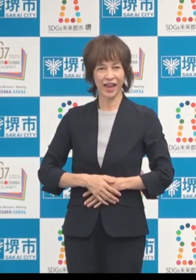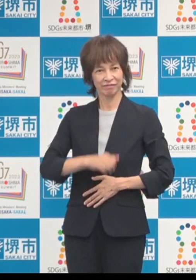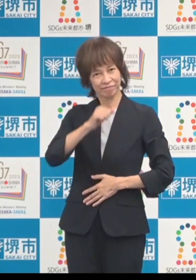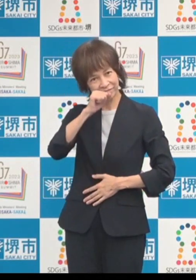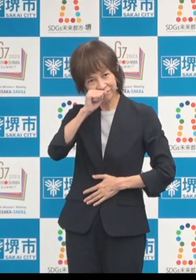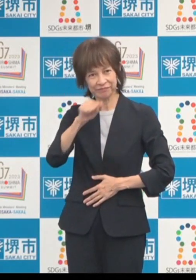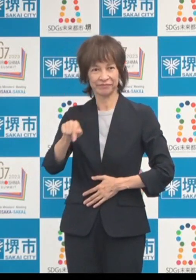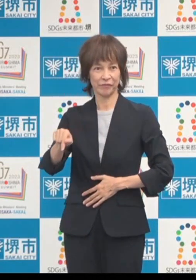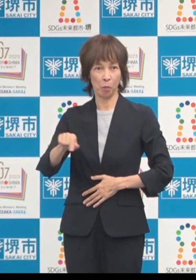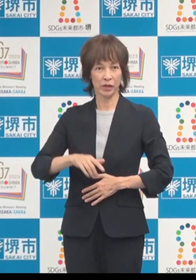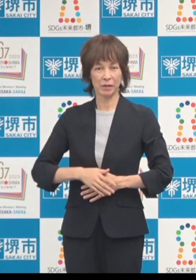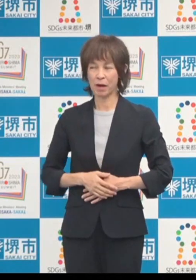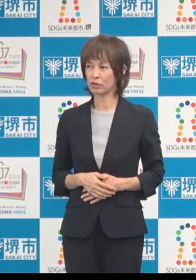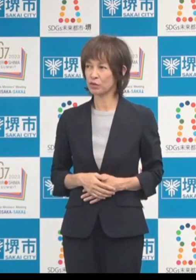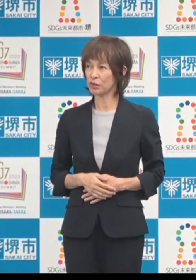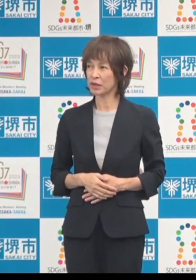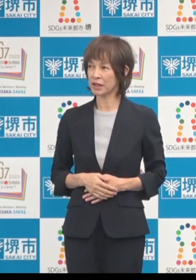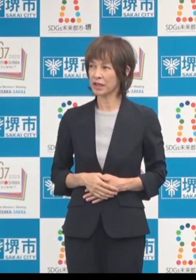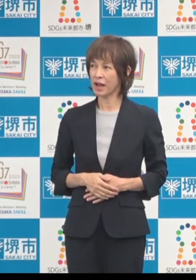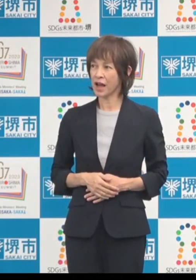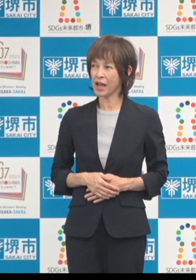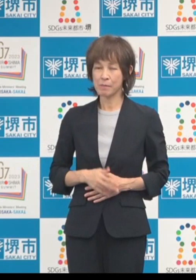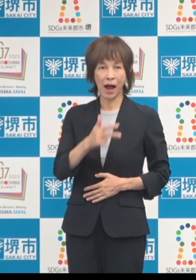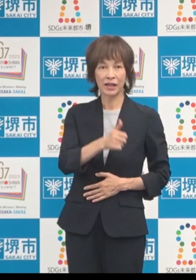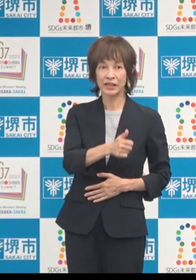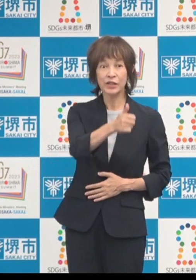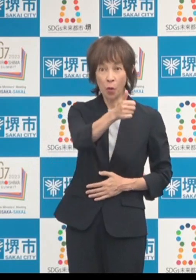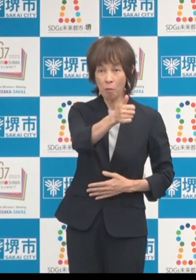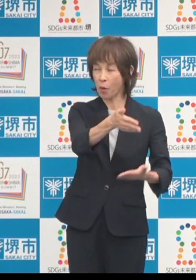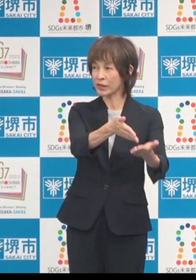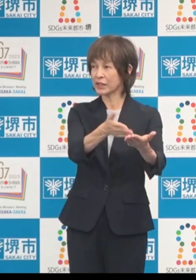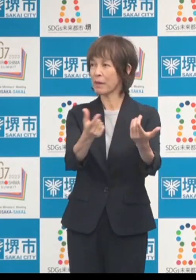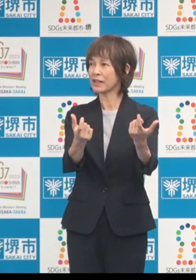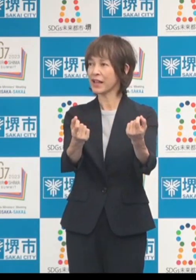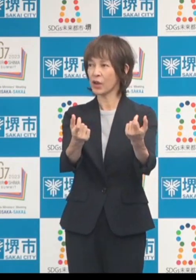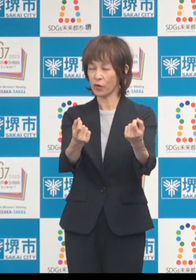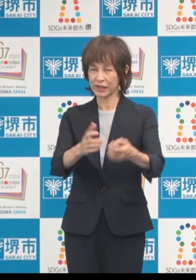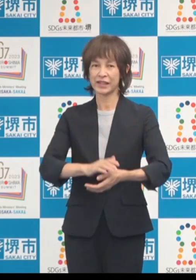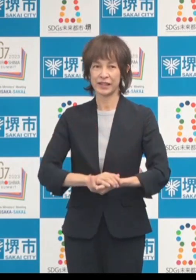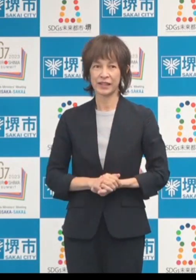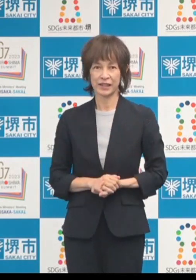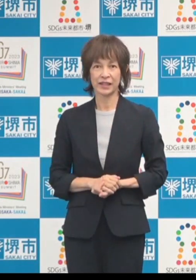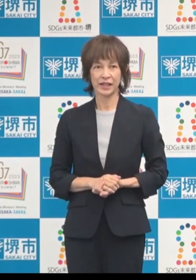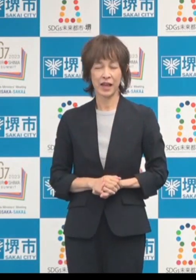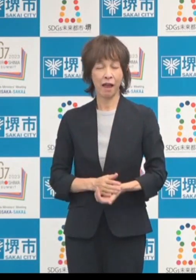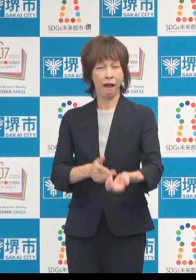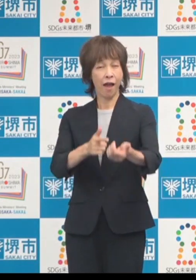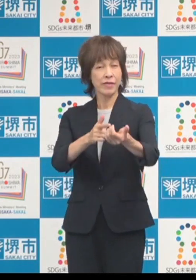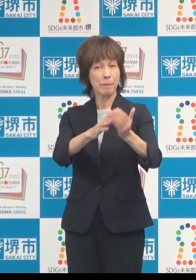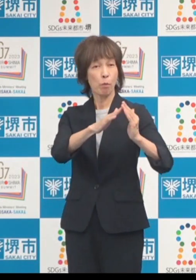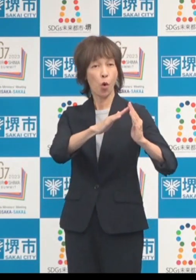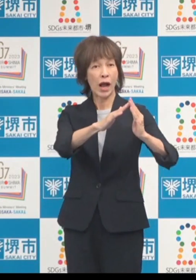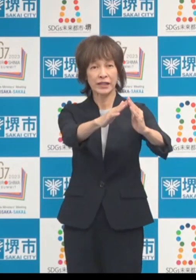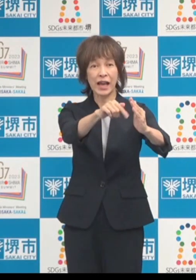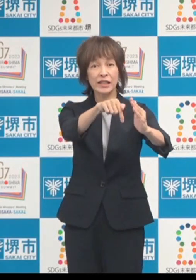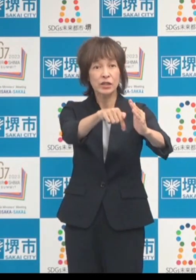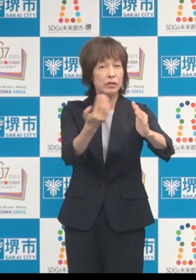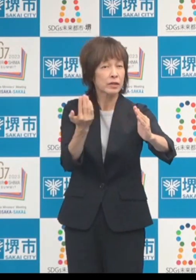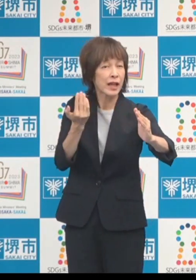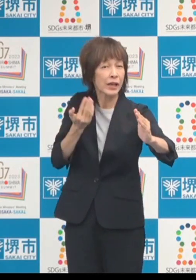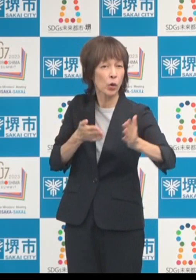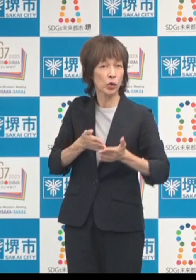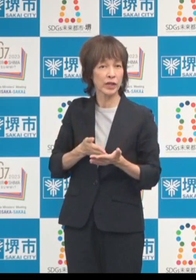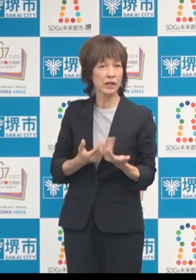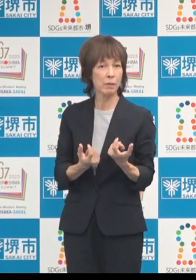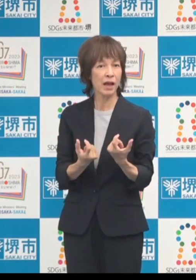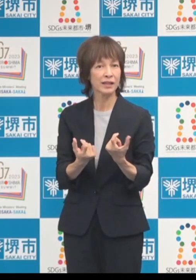ると思っております。ただいま市長も言いましたようにですね、鉄砲鍛冶屋敷というのは先ほど申しまし